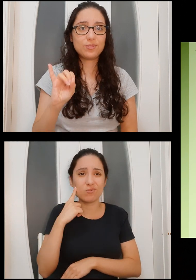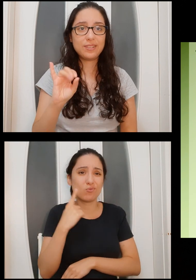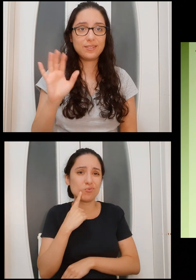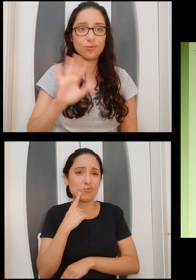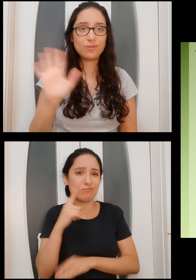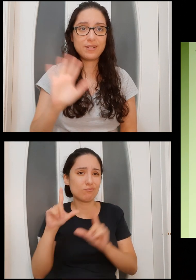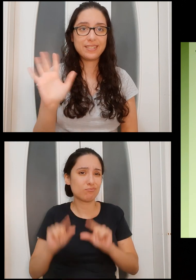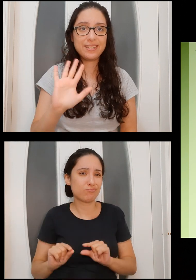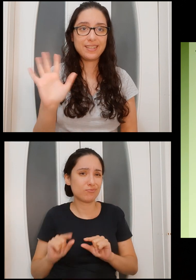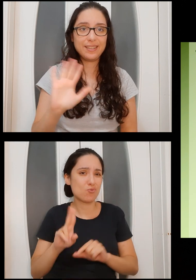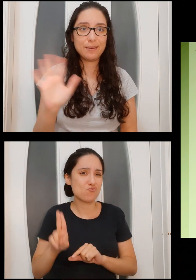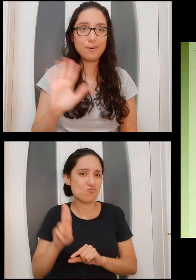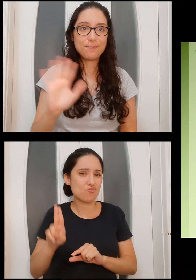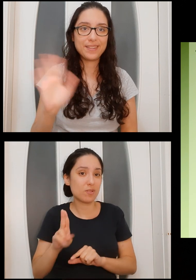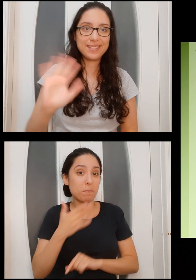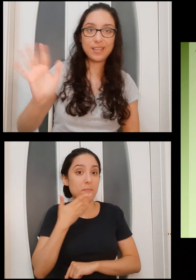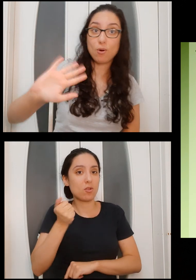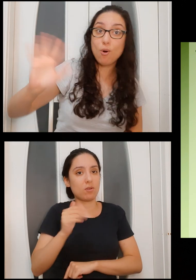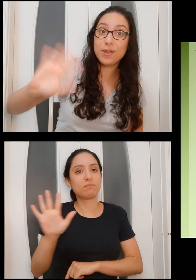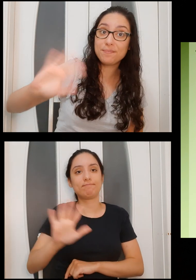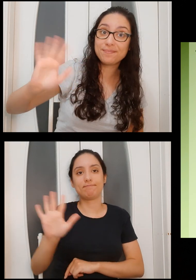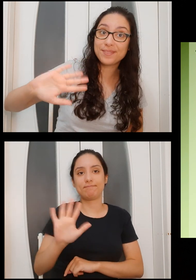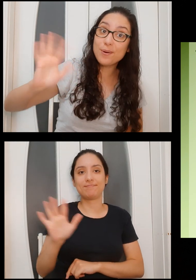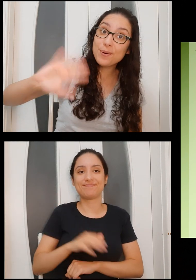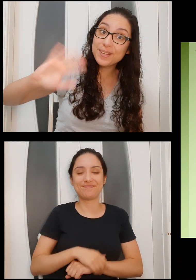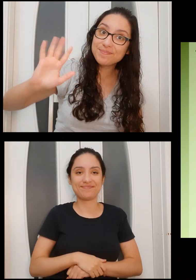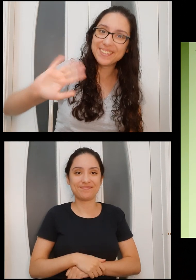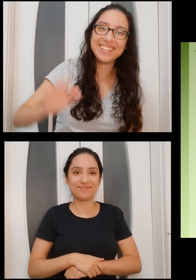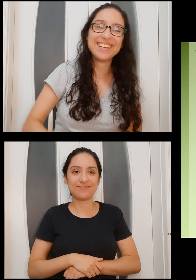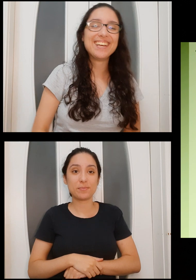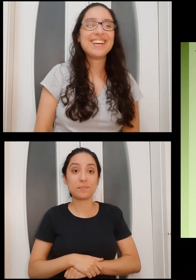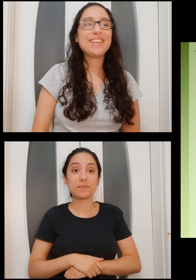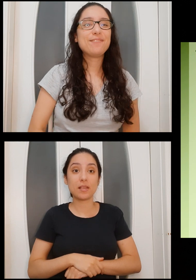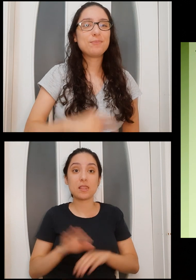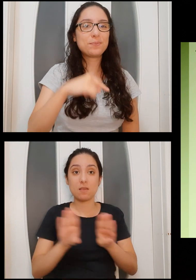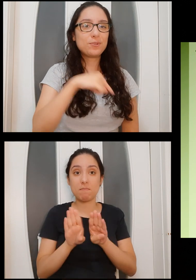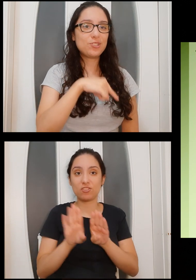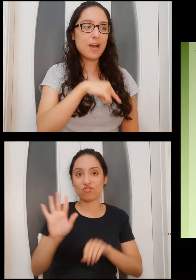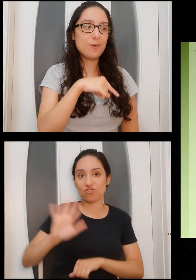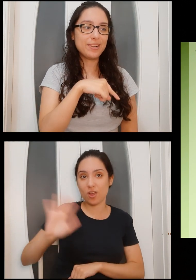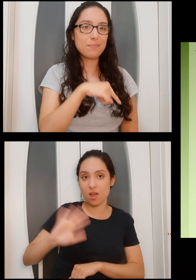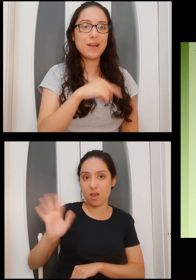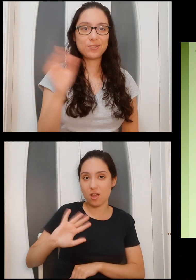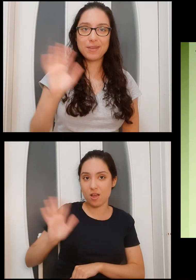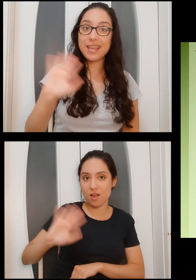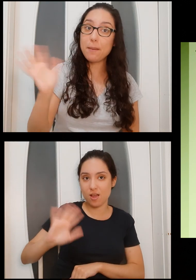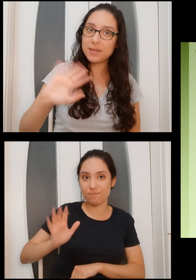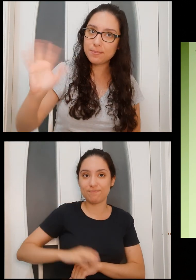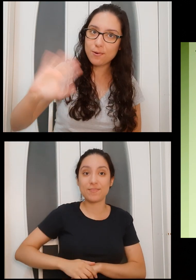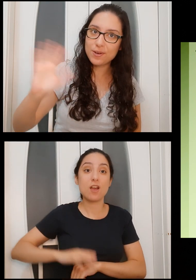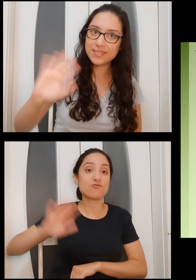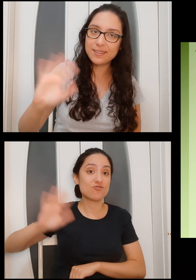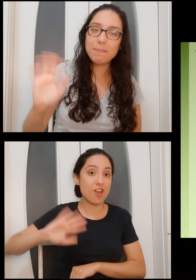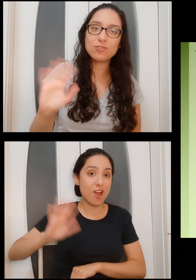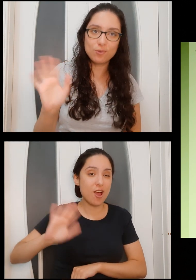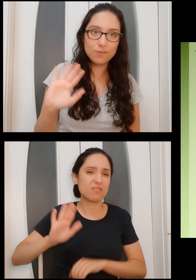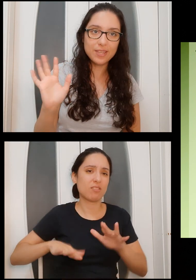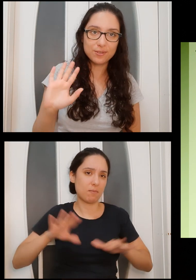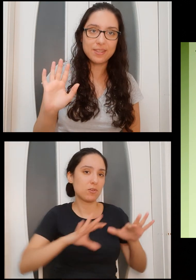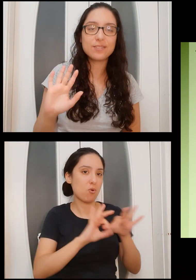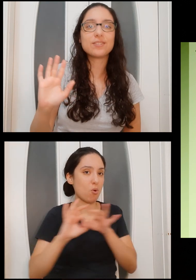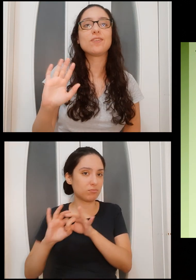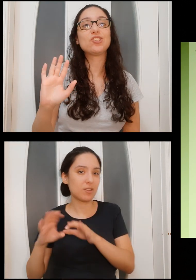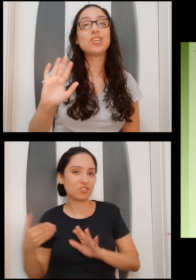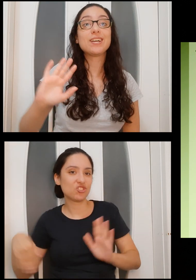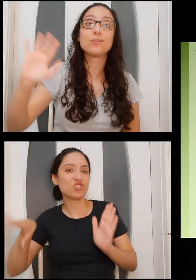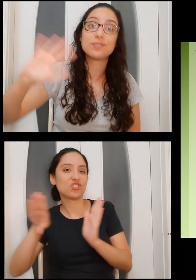os surdos eles usam mais esse aqui, tá bom? Esse aqui, oi. Oi. E vamos pro tchau ali embaixo também, que é a mesma coisa, depende do